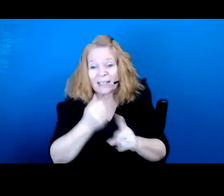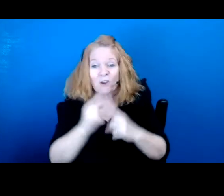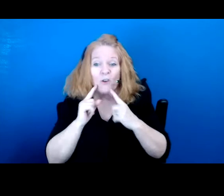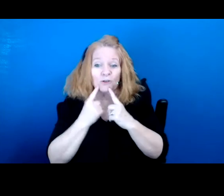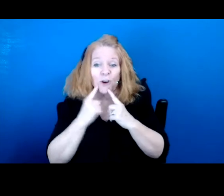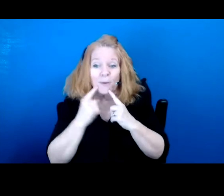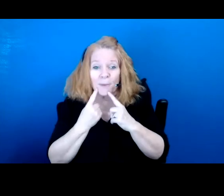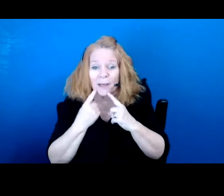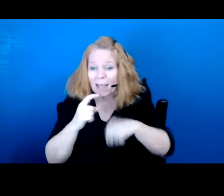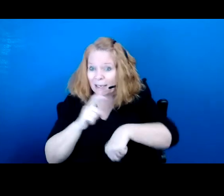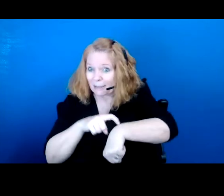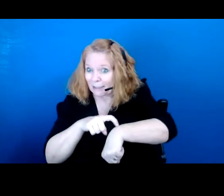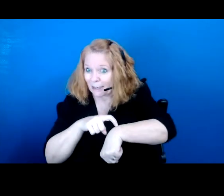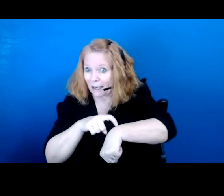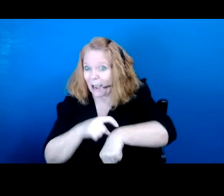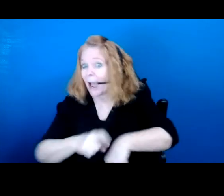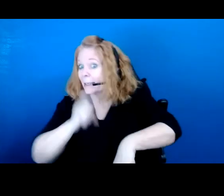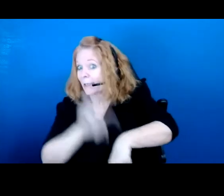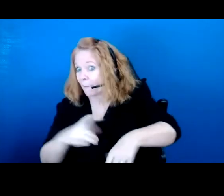personaje encantador